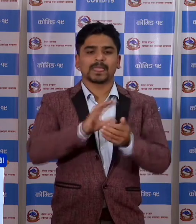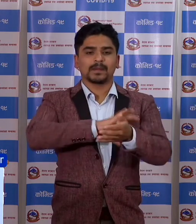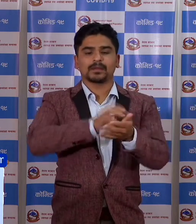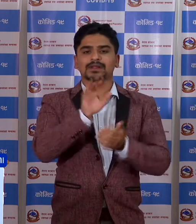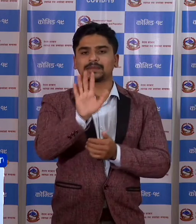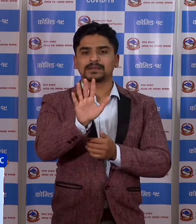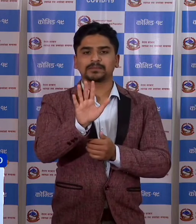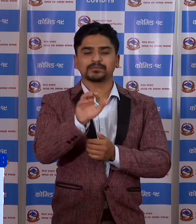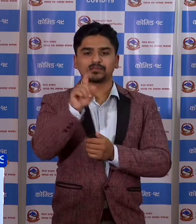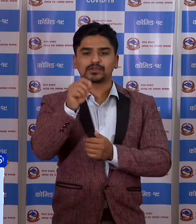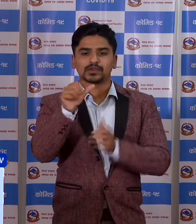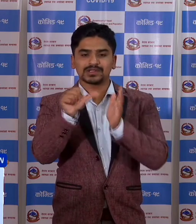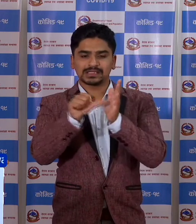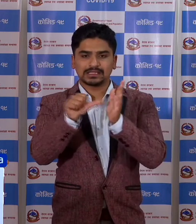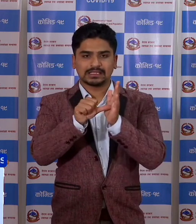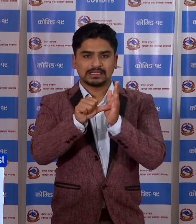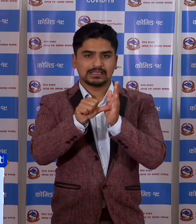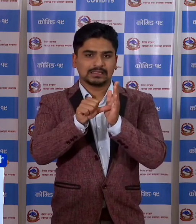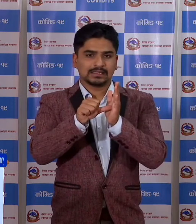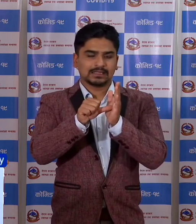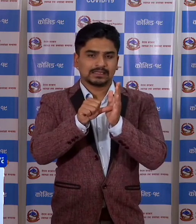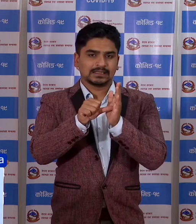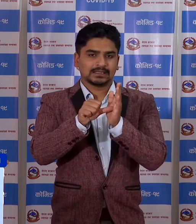प्रदेश नम्बर 5 का 10 जिल्लामा